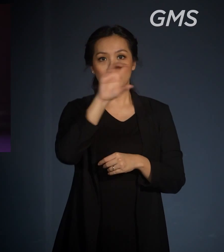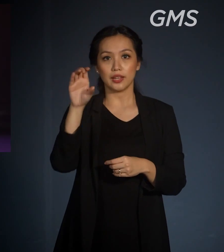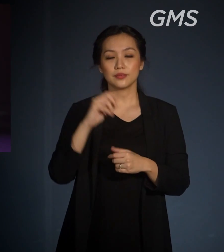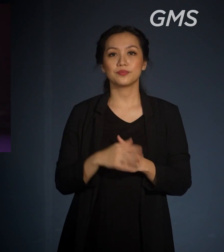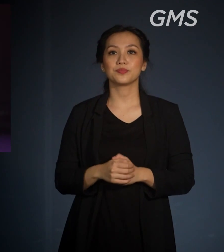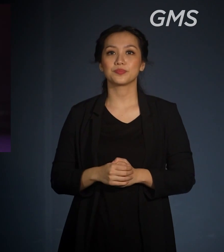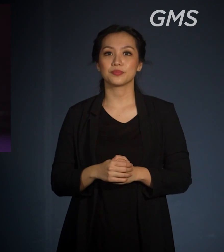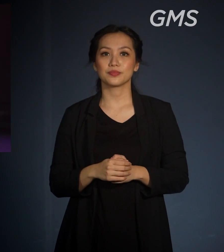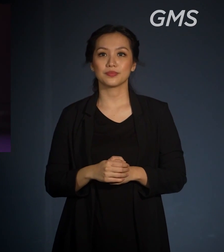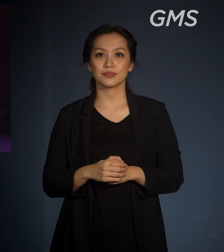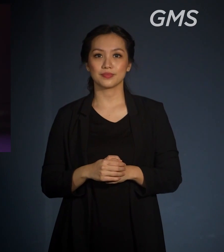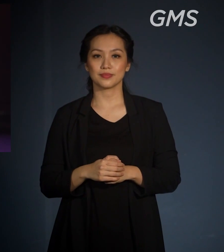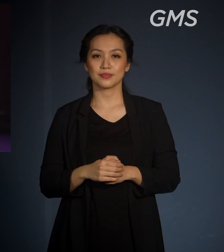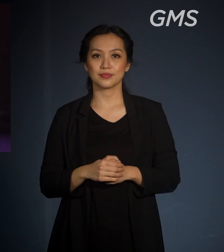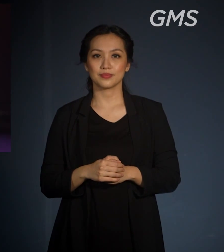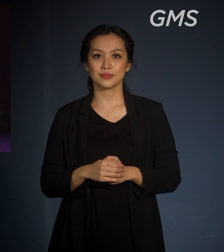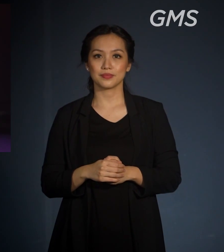Kita buka sama-sama di